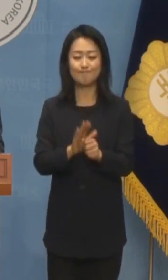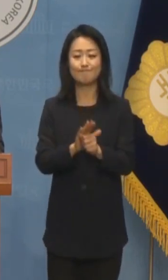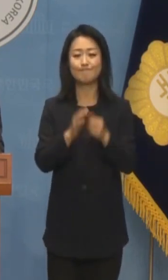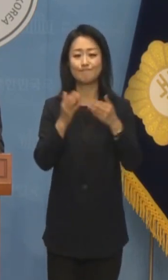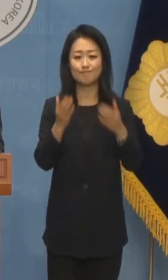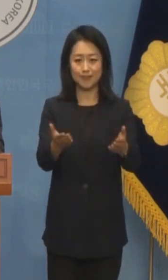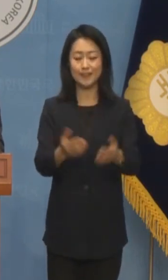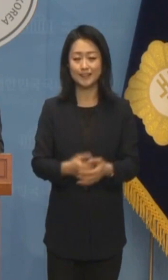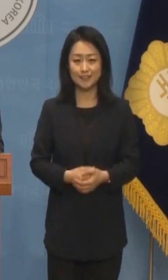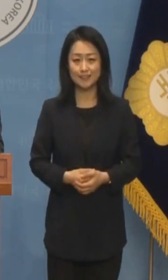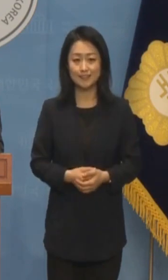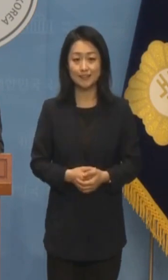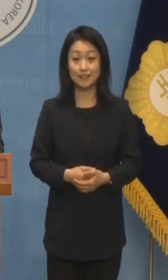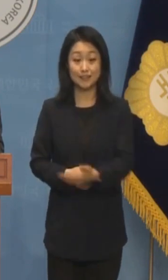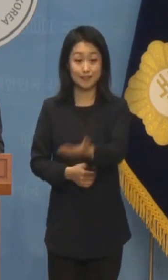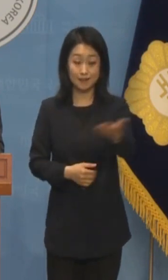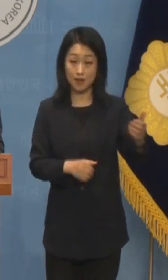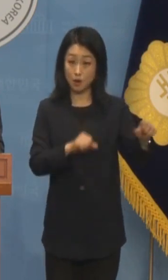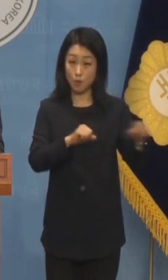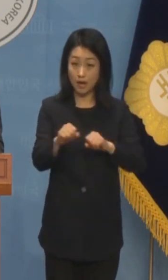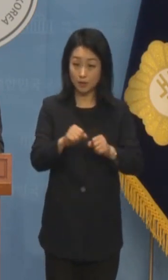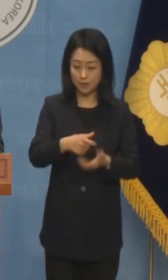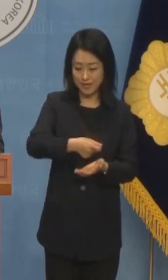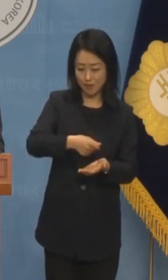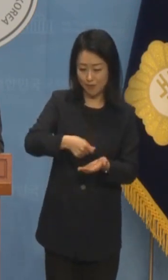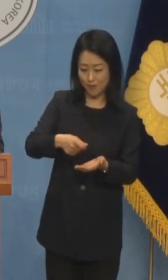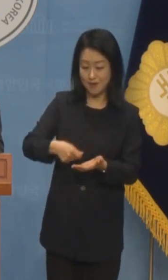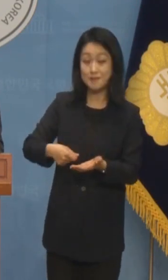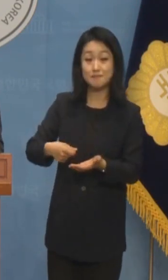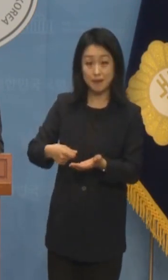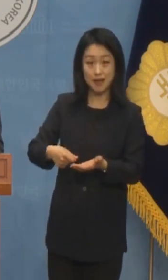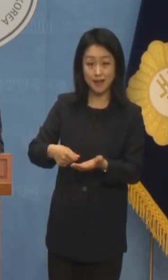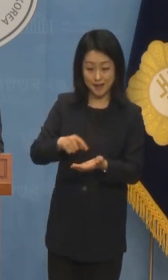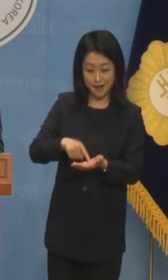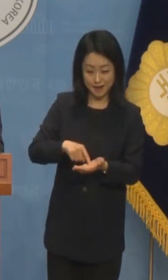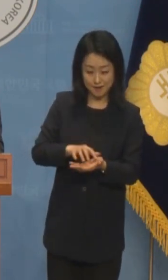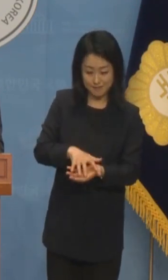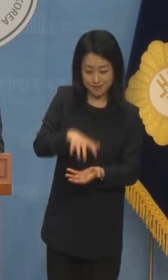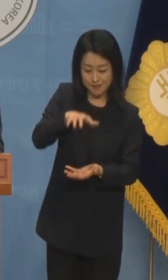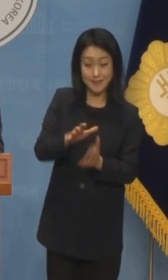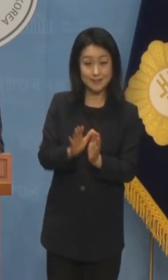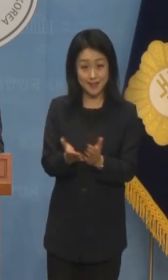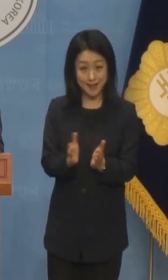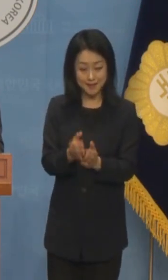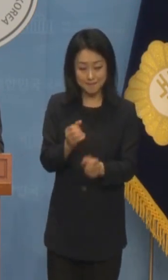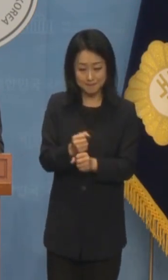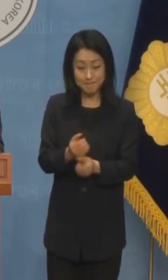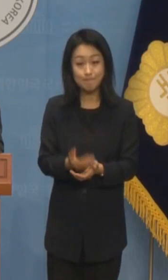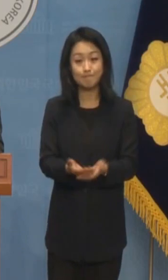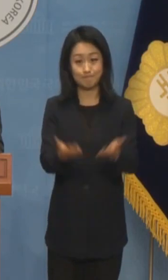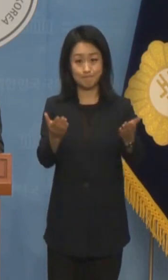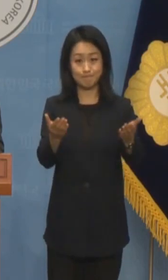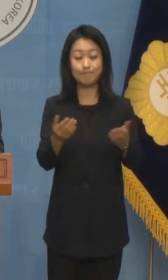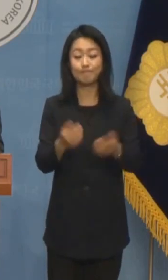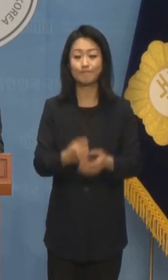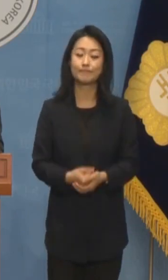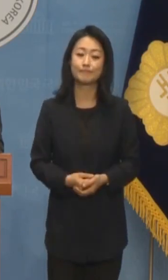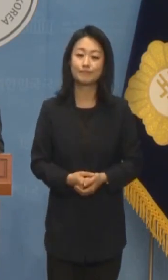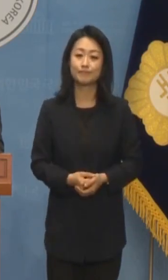하겠습니다. 그들의 활동은 기록으로 남아 추후 당내 역할에 반영될 수 있도록